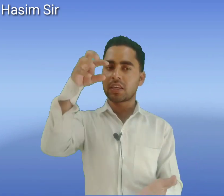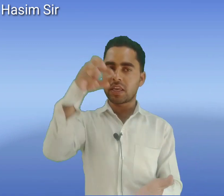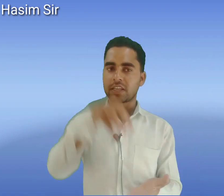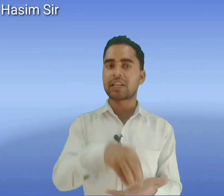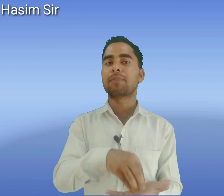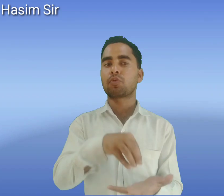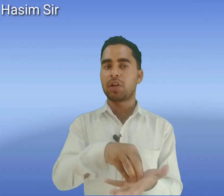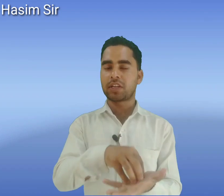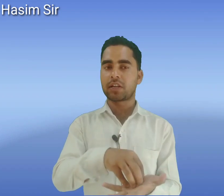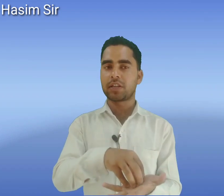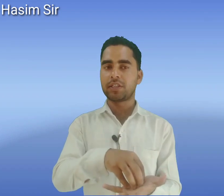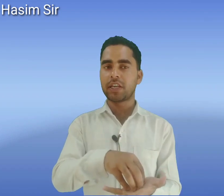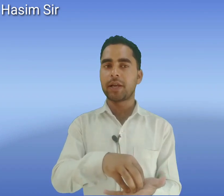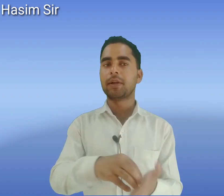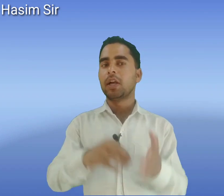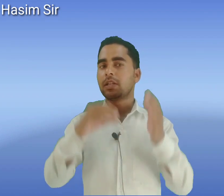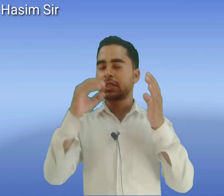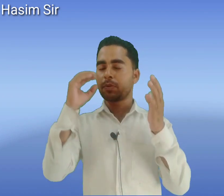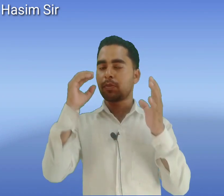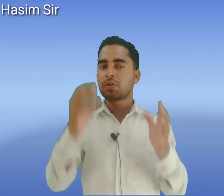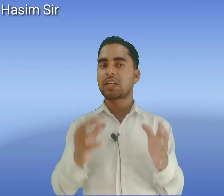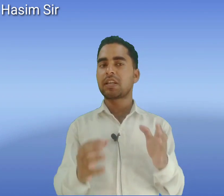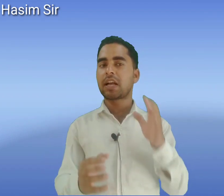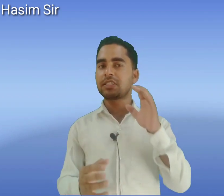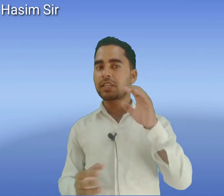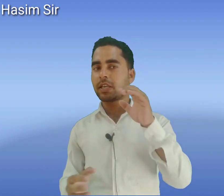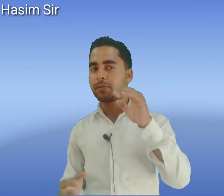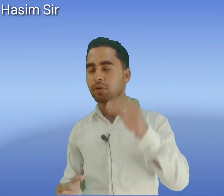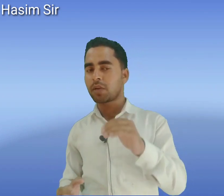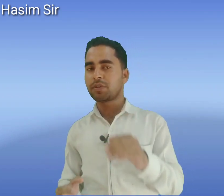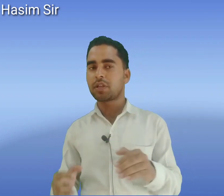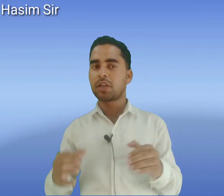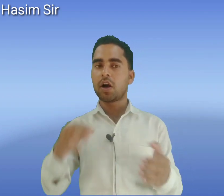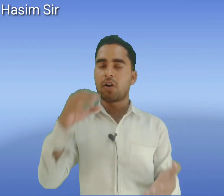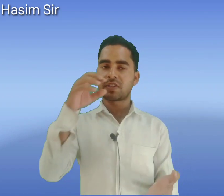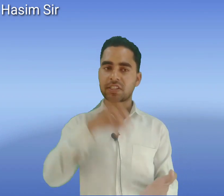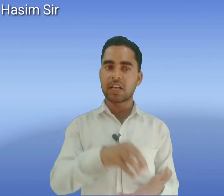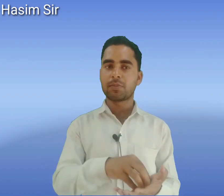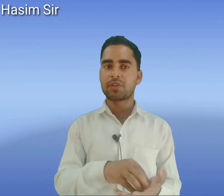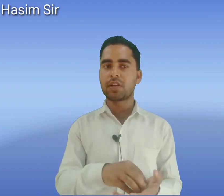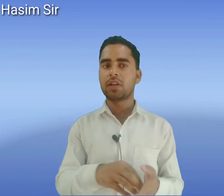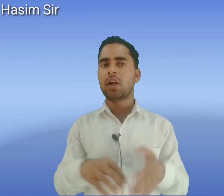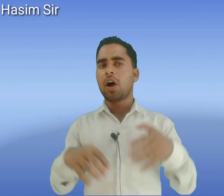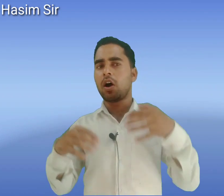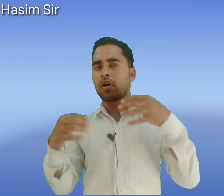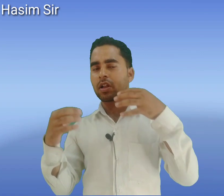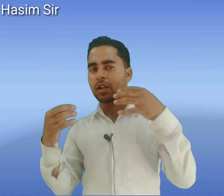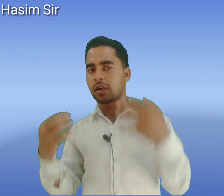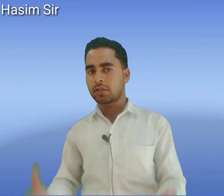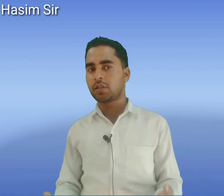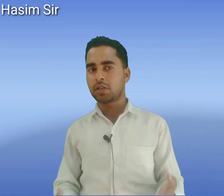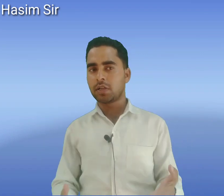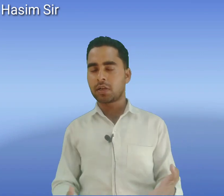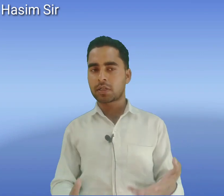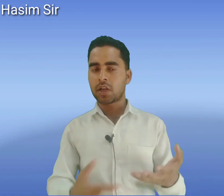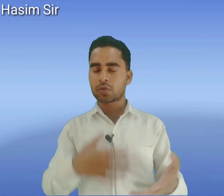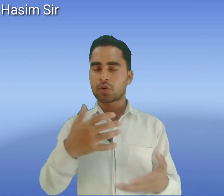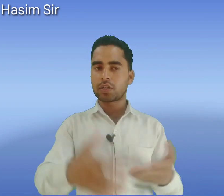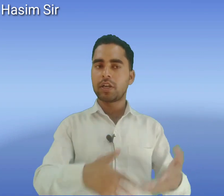था कि एग्जाम को लेकर के ठीक है जिसमें बहुत सारे राज्य के मुख्यमंत्री और शिक्षामंत्री और राशि के उसको